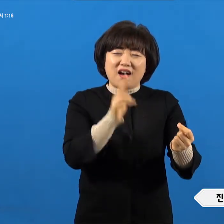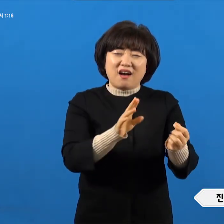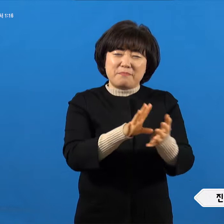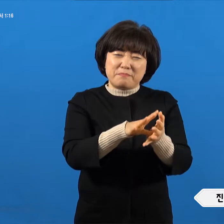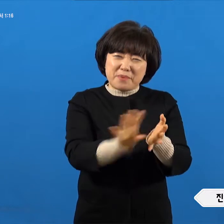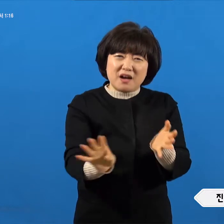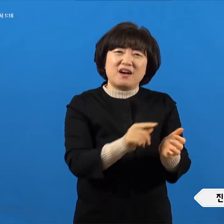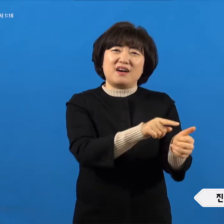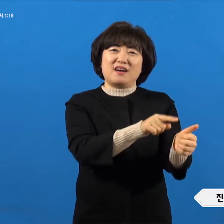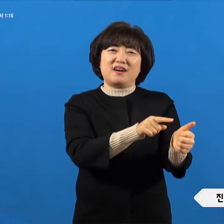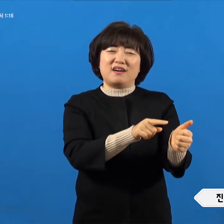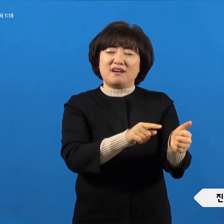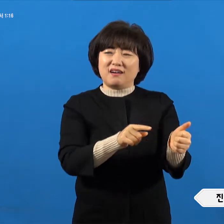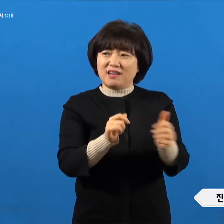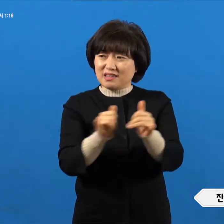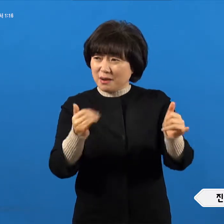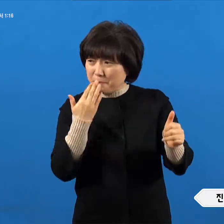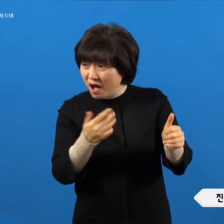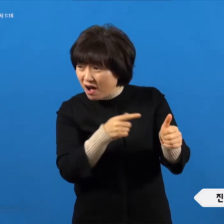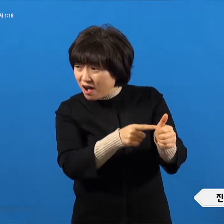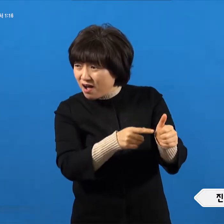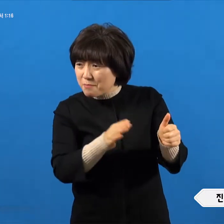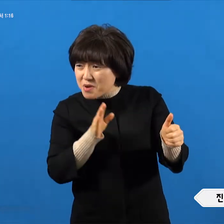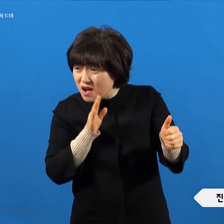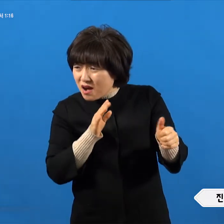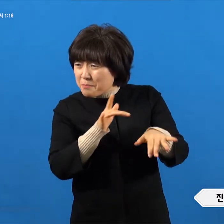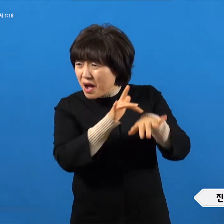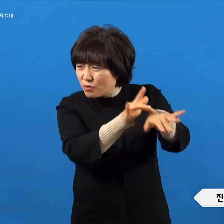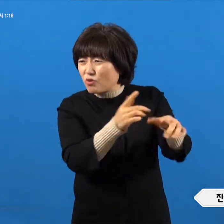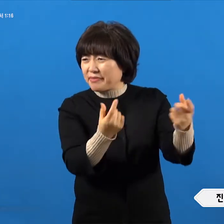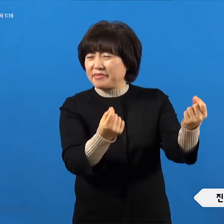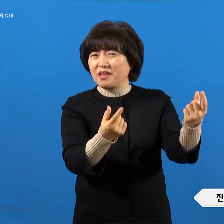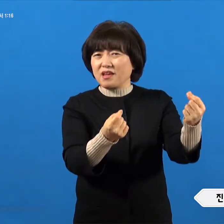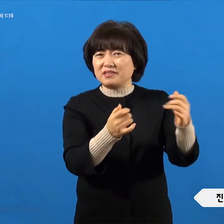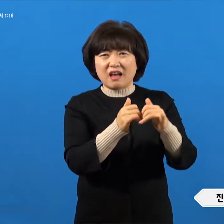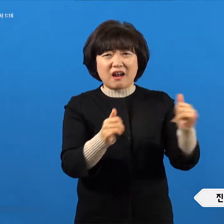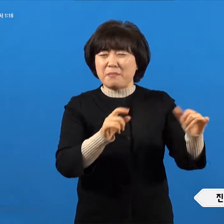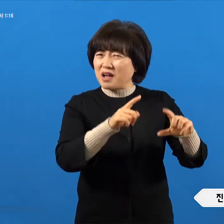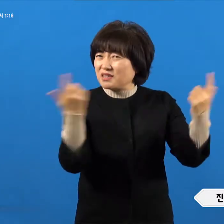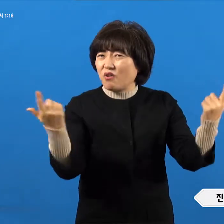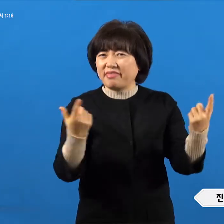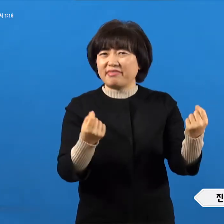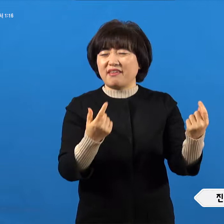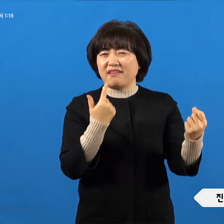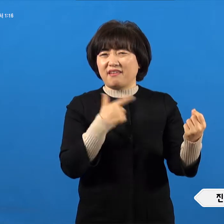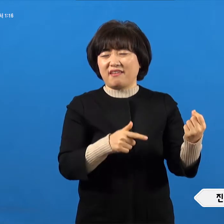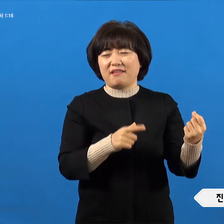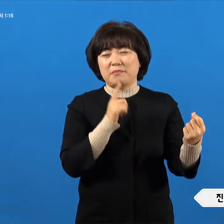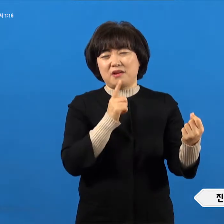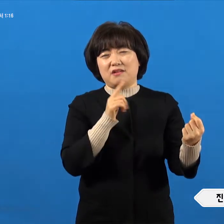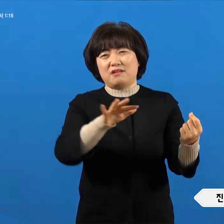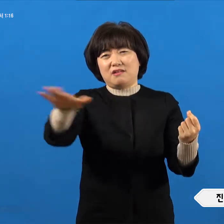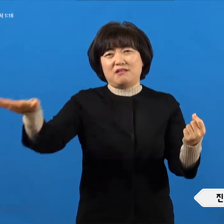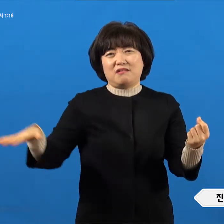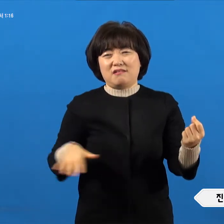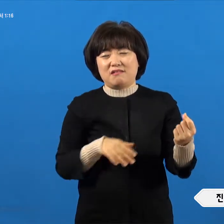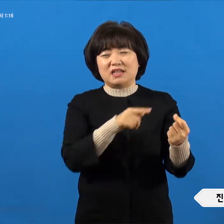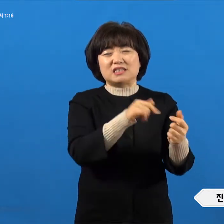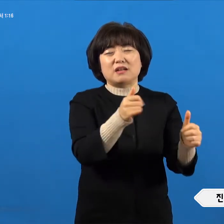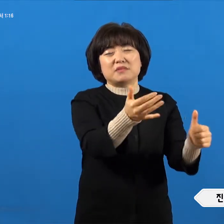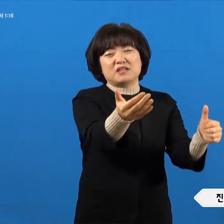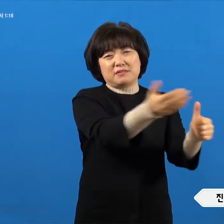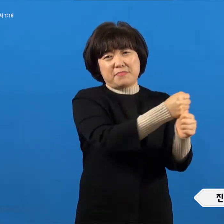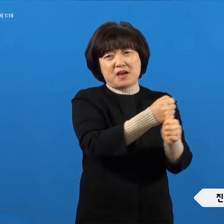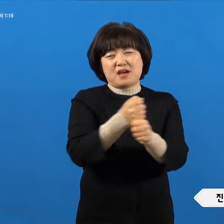분노했습니다. 아니, 어떻게 인간이 저럴 수 있는가? 저게 마귀지, 어떻게 사람인가? 라고 이야기하면서 그들이 잡혔을